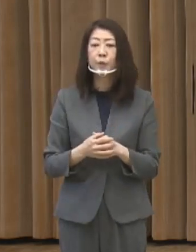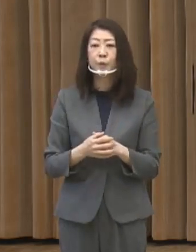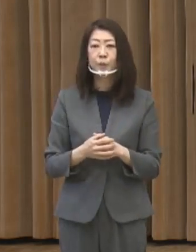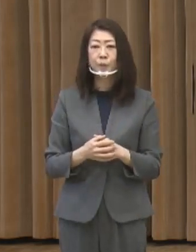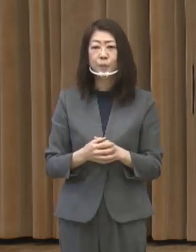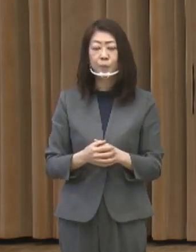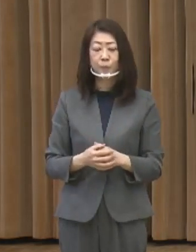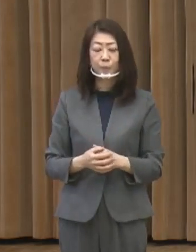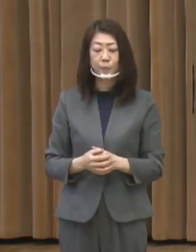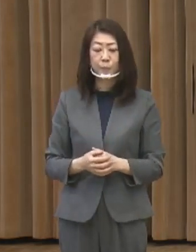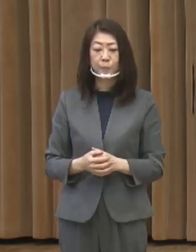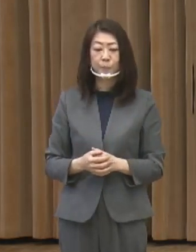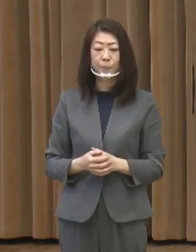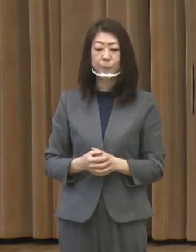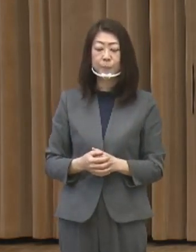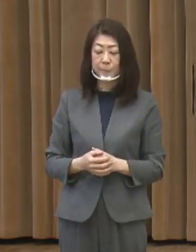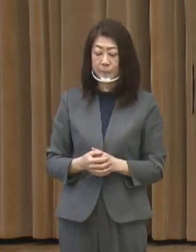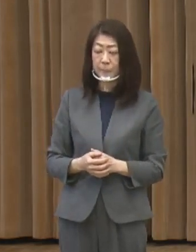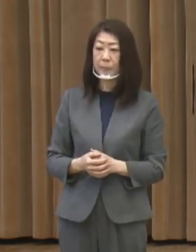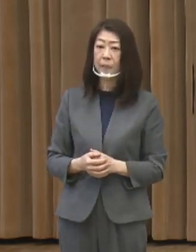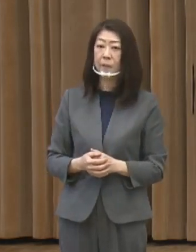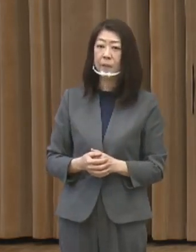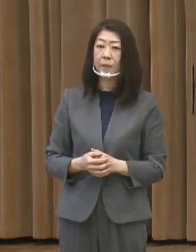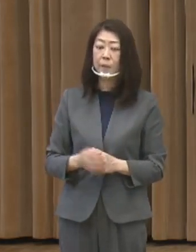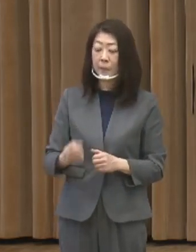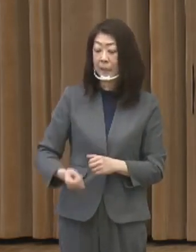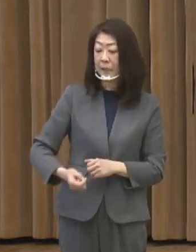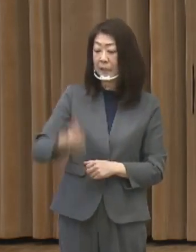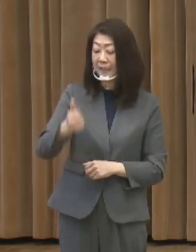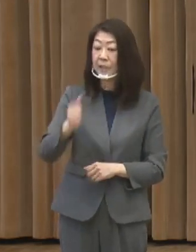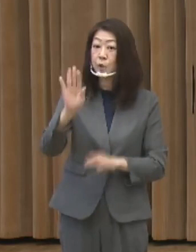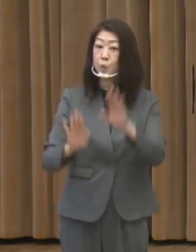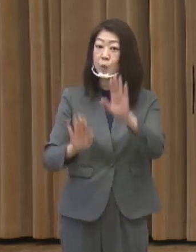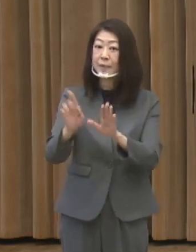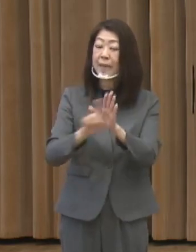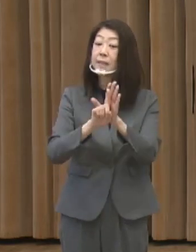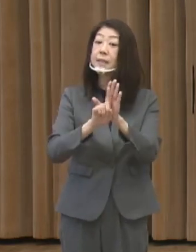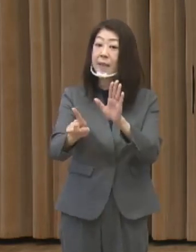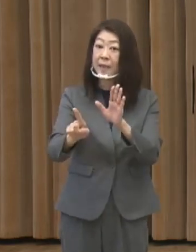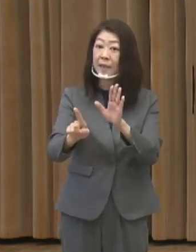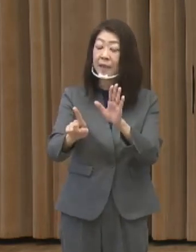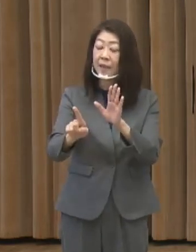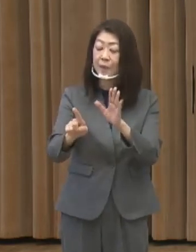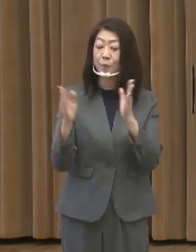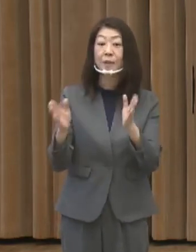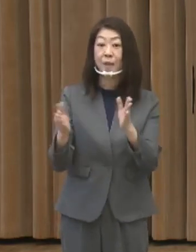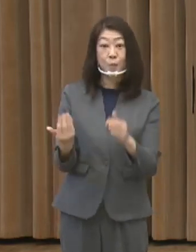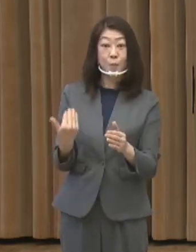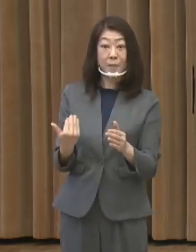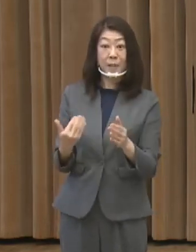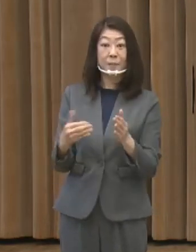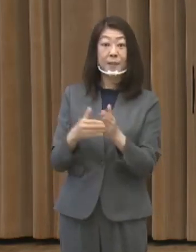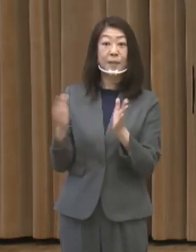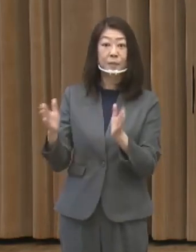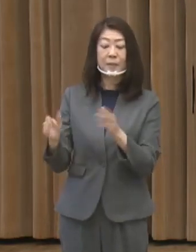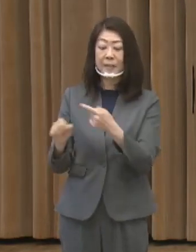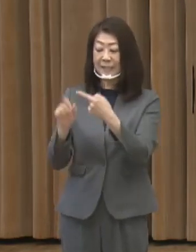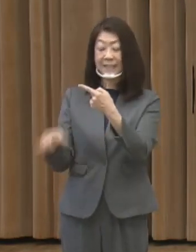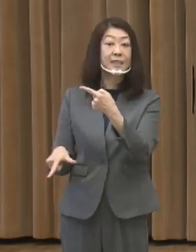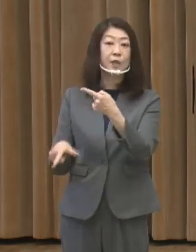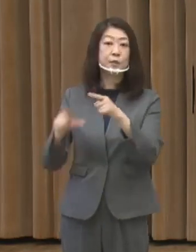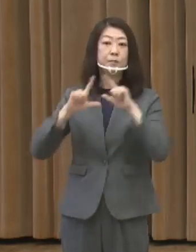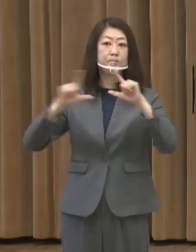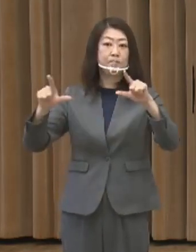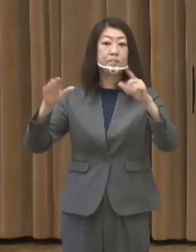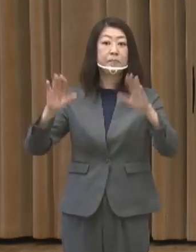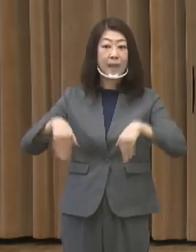ということなんでしょうか。 まず緊急事態宣言中も緊急事態宣言中というのはこの間の1月の緊急事態宣